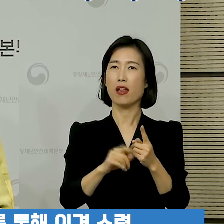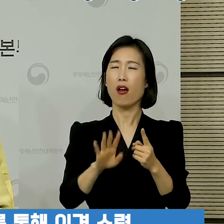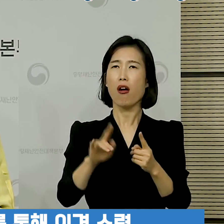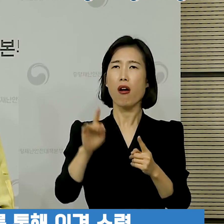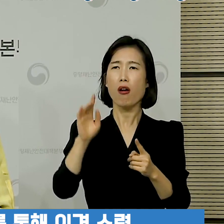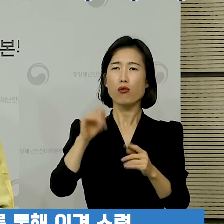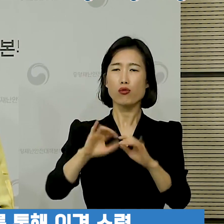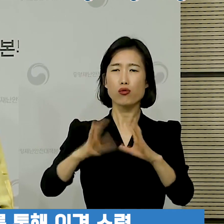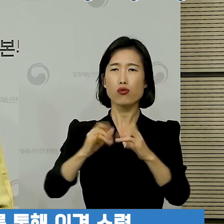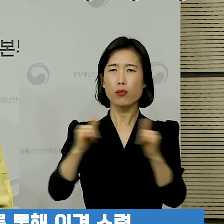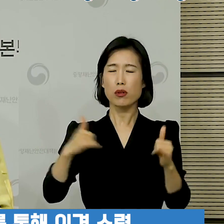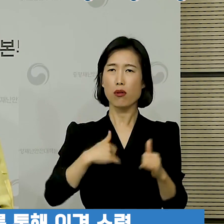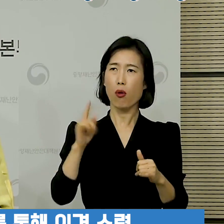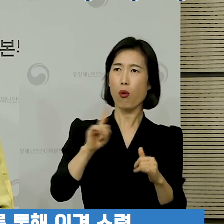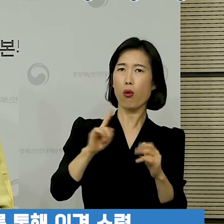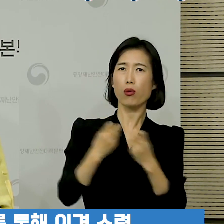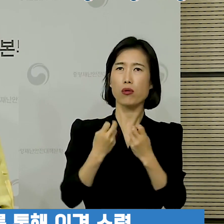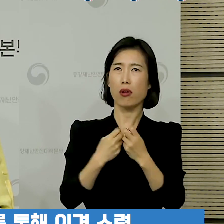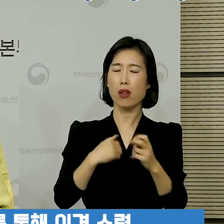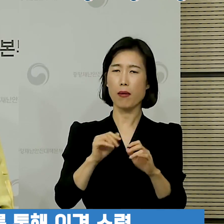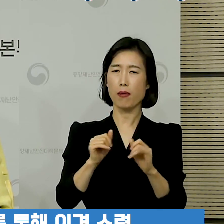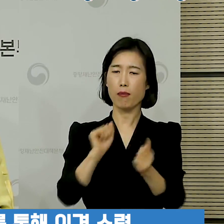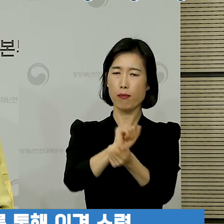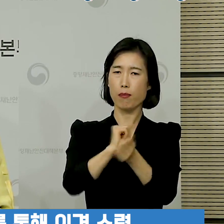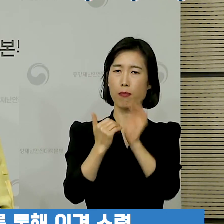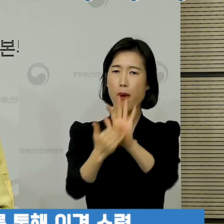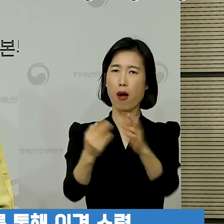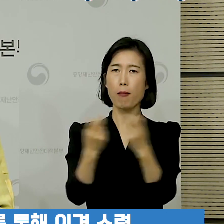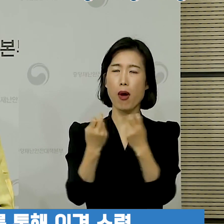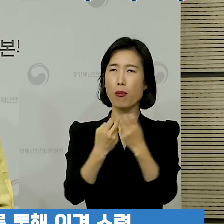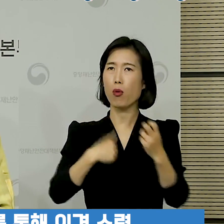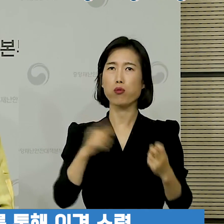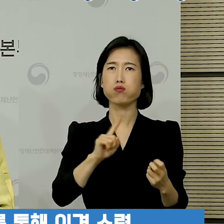방역적 조치를 취하는 게 궁금하신지